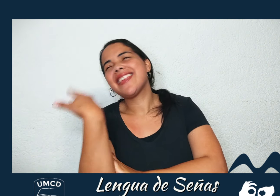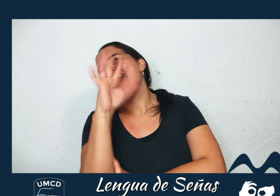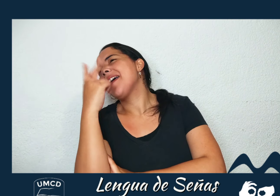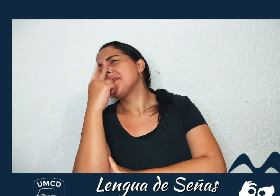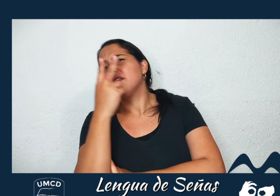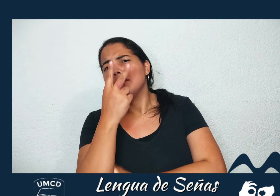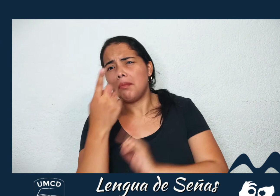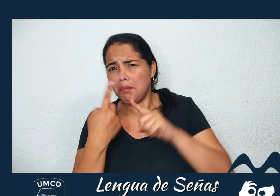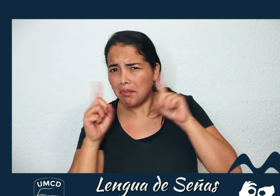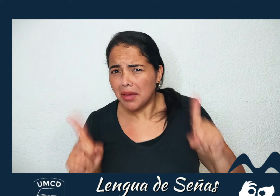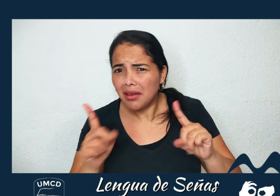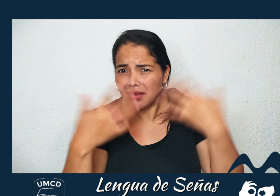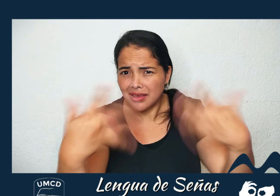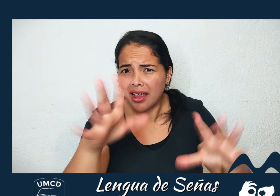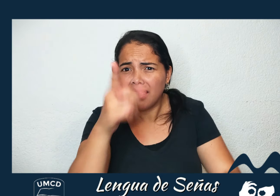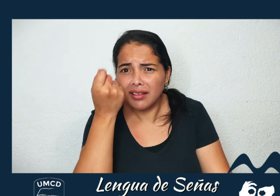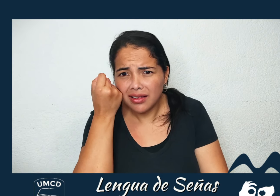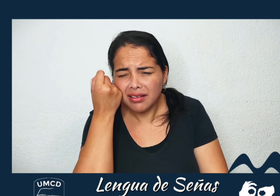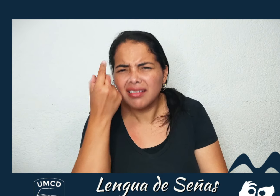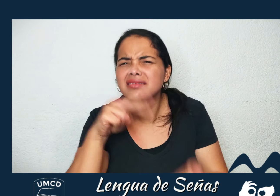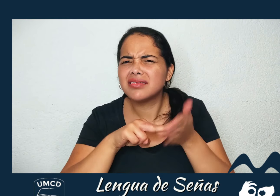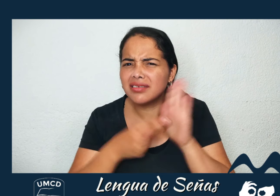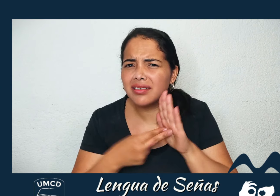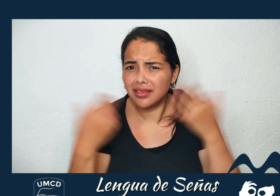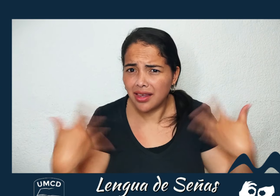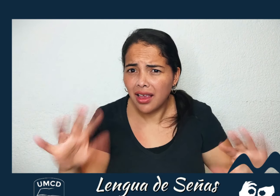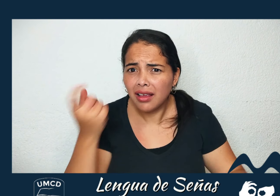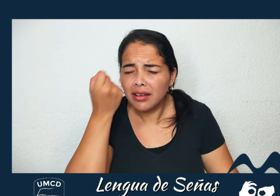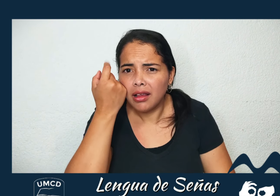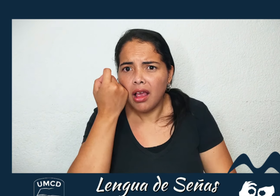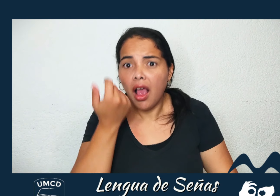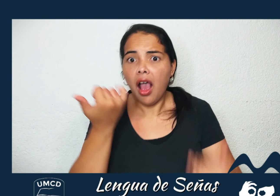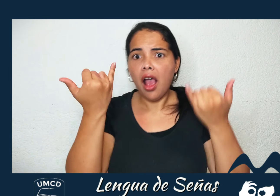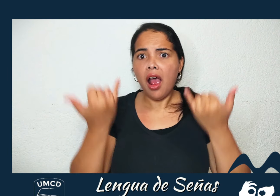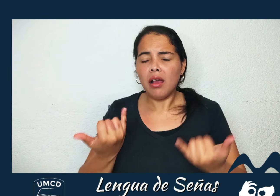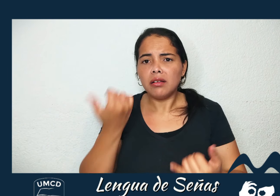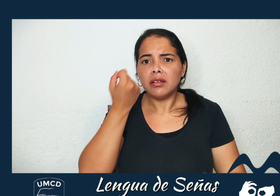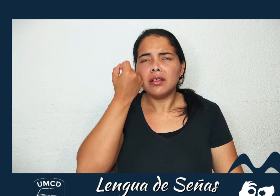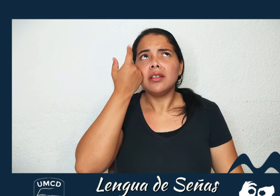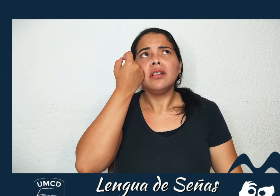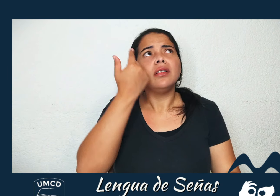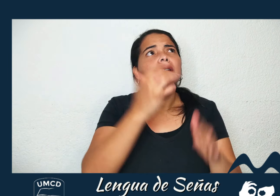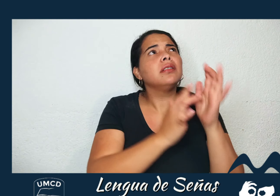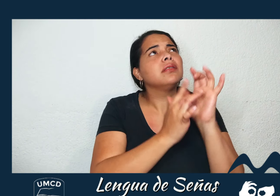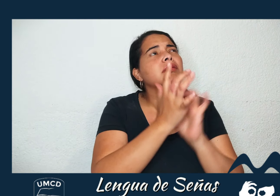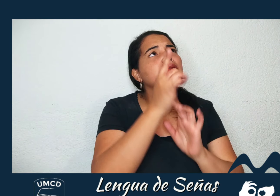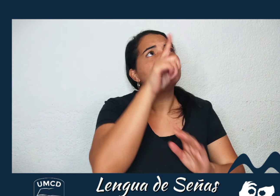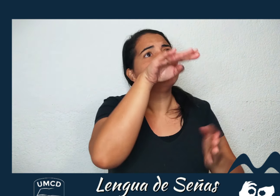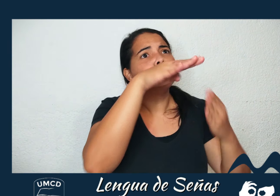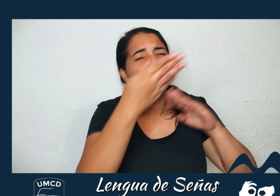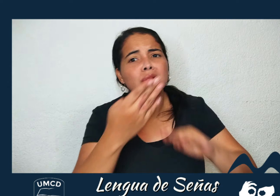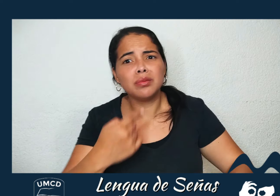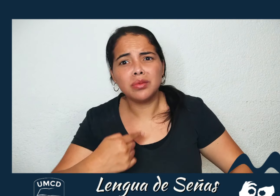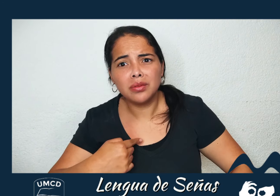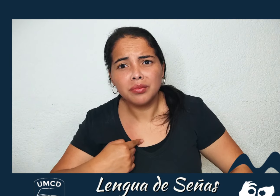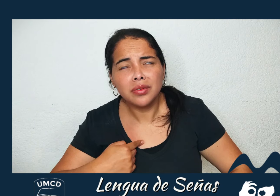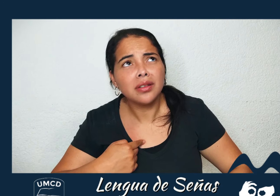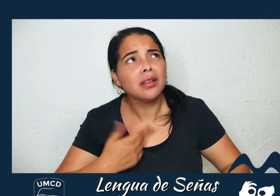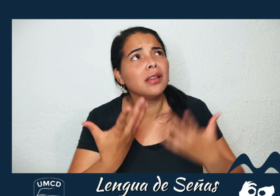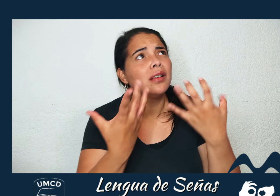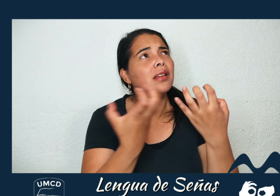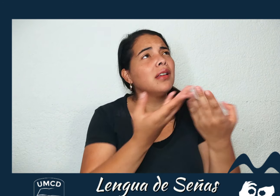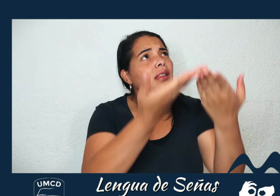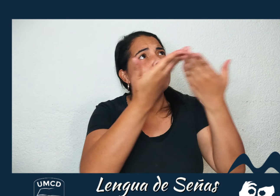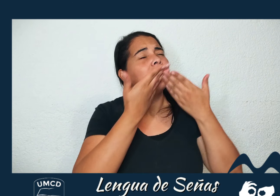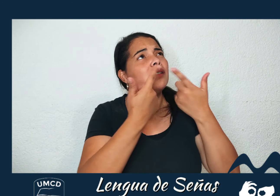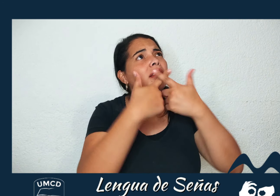soy justificado. Por fe nos dicen Romanos, justificados pues por la fe, tenemos